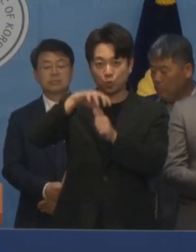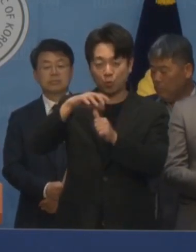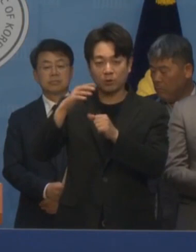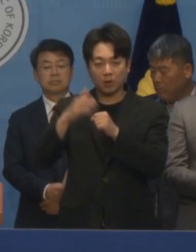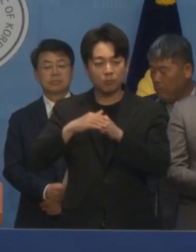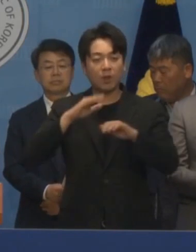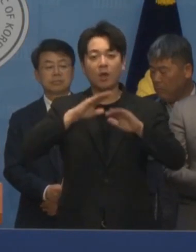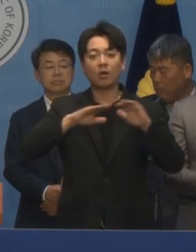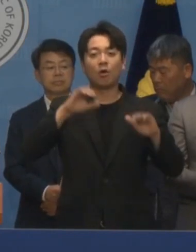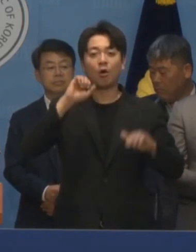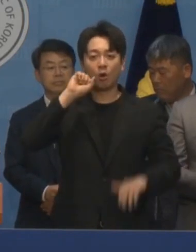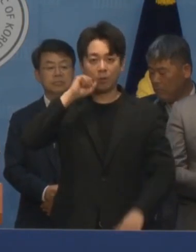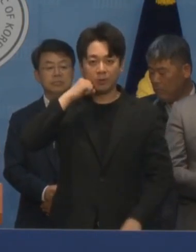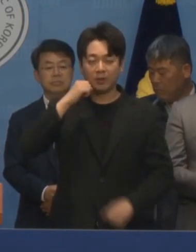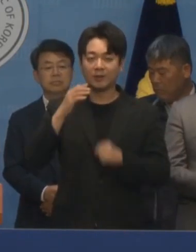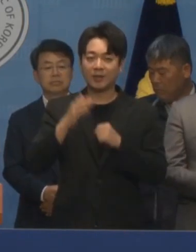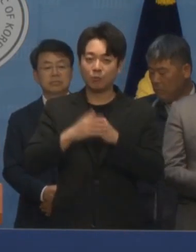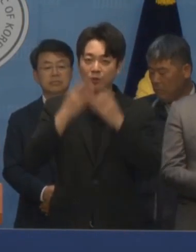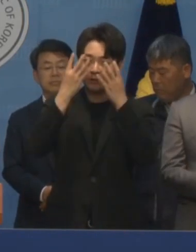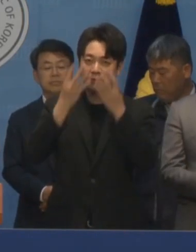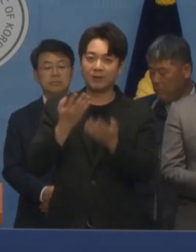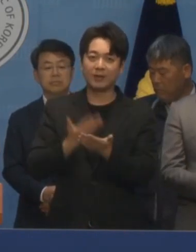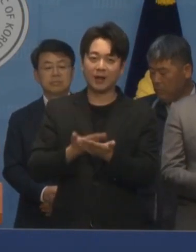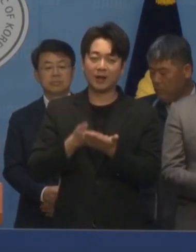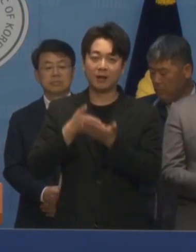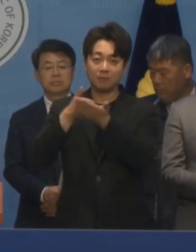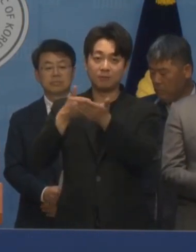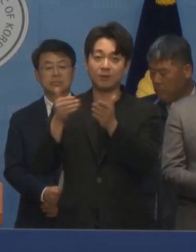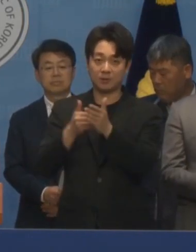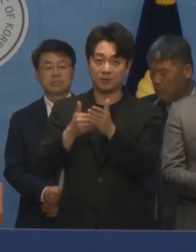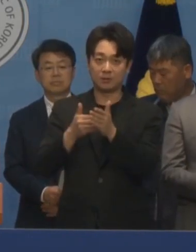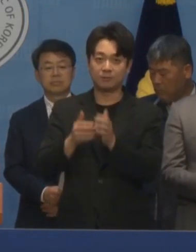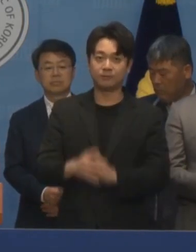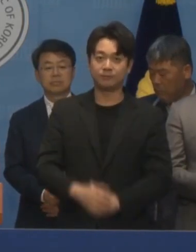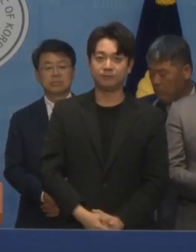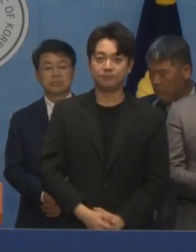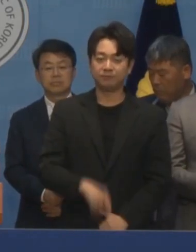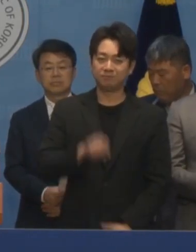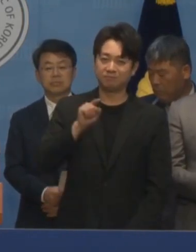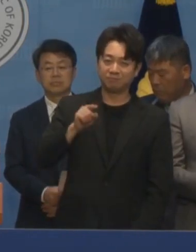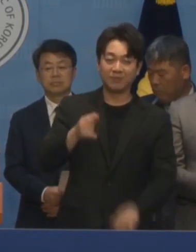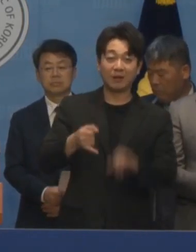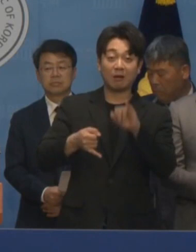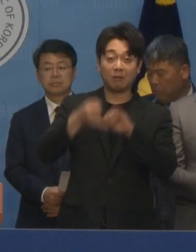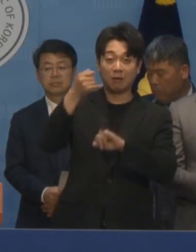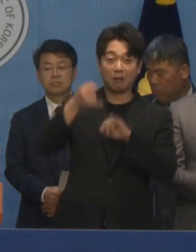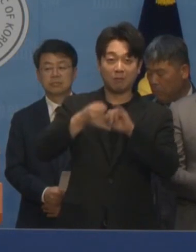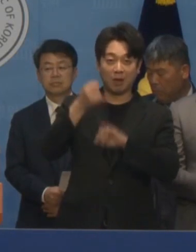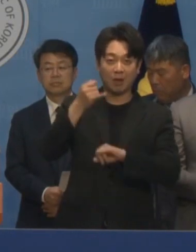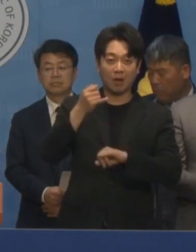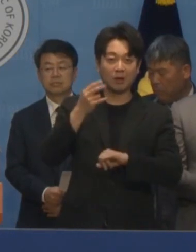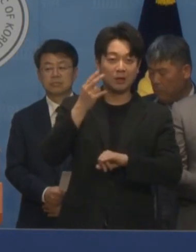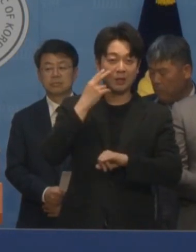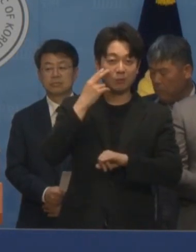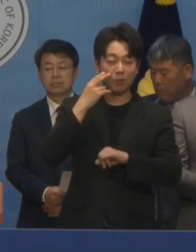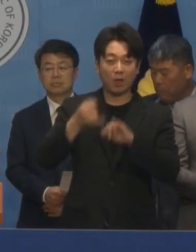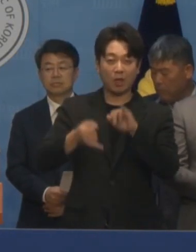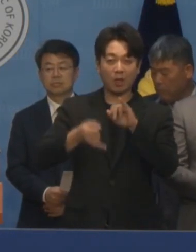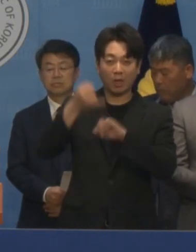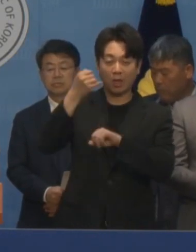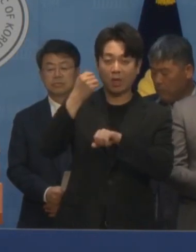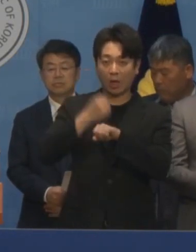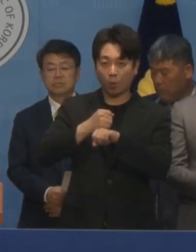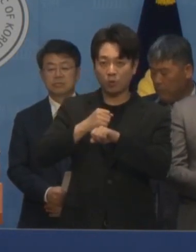어렵다며 재판부에 보석 신청을 했습니다. 상습적이고 고의적인 체불임금